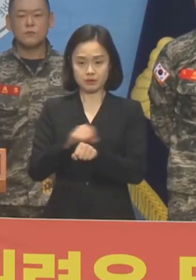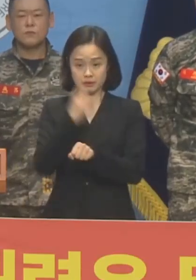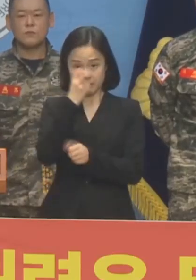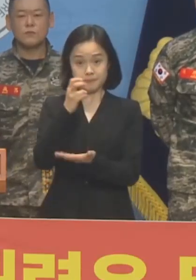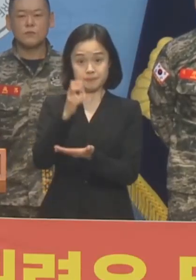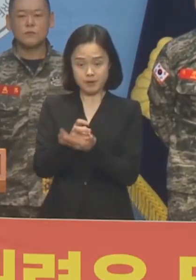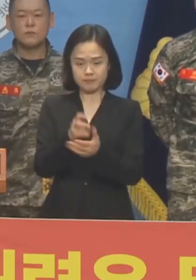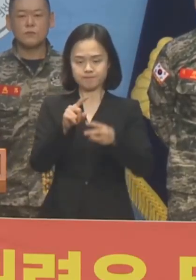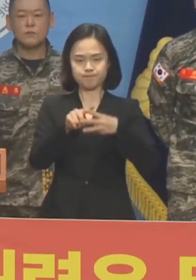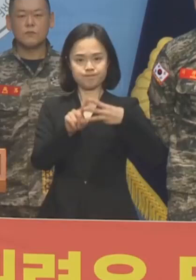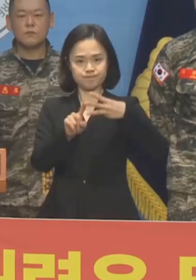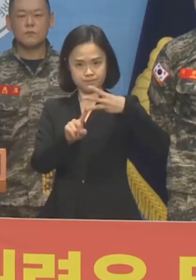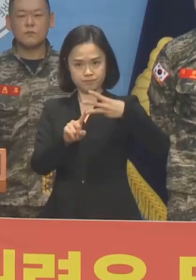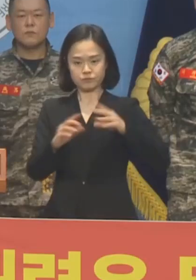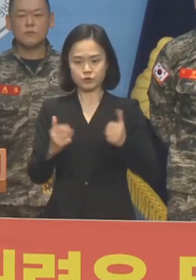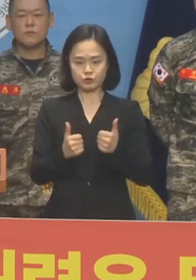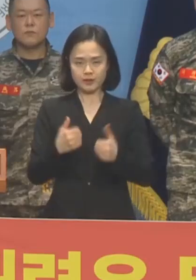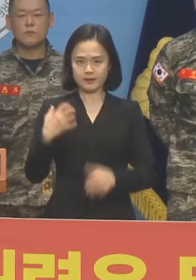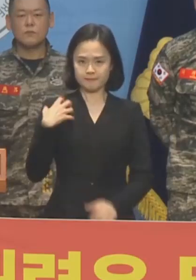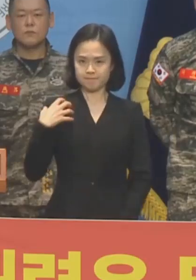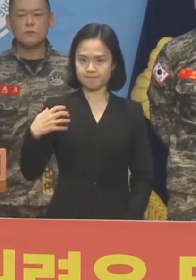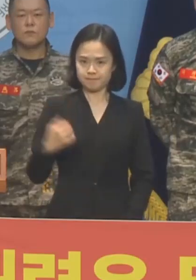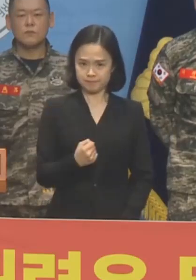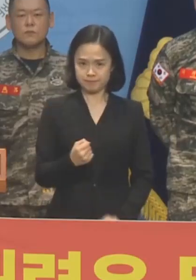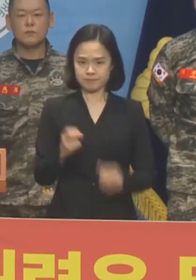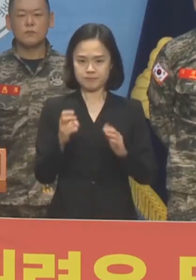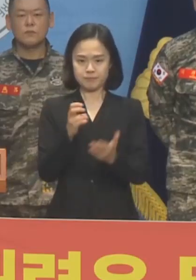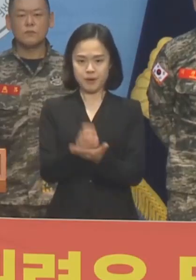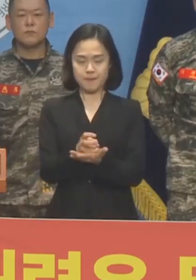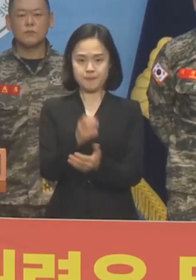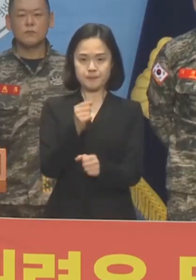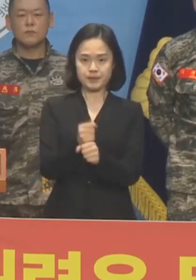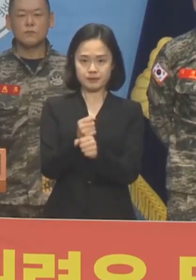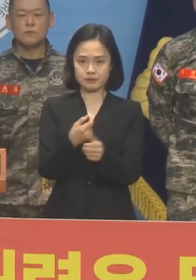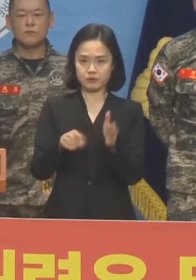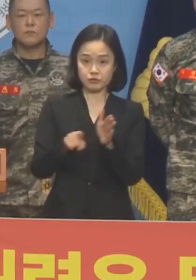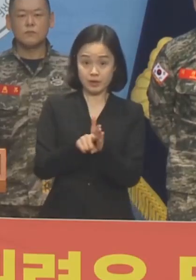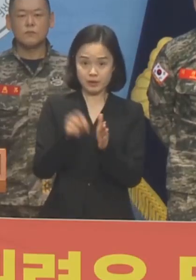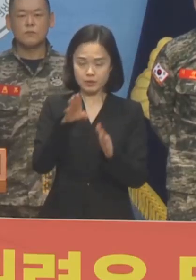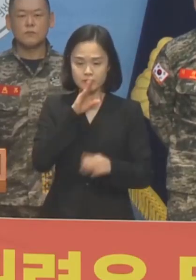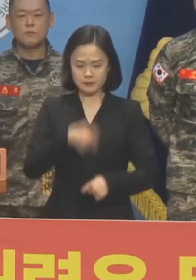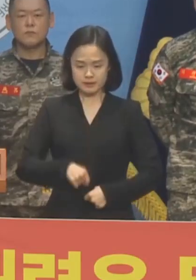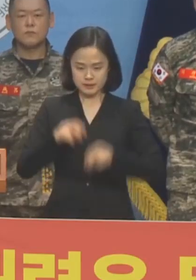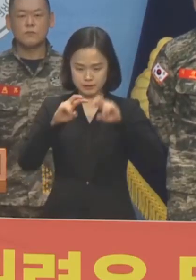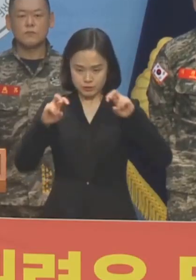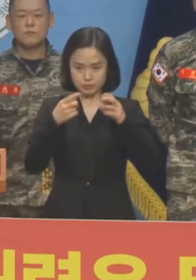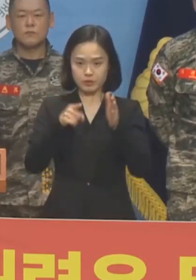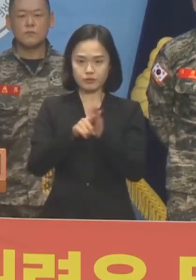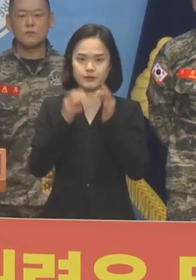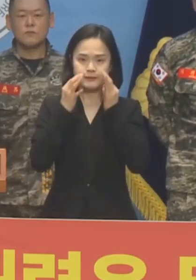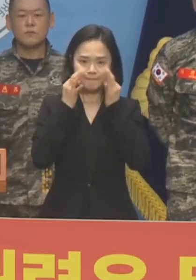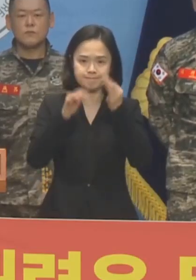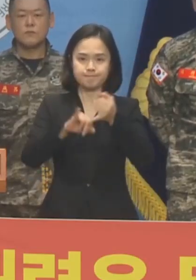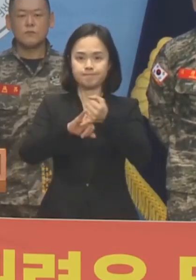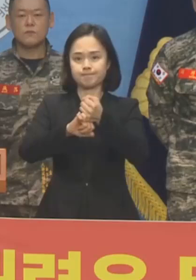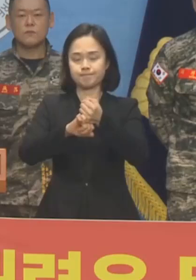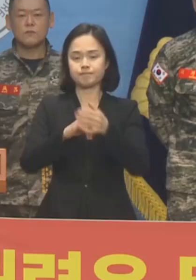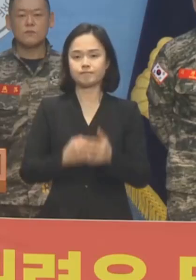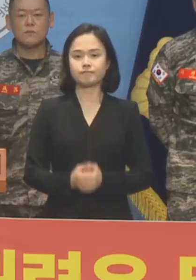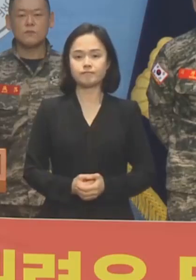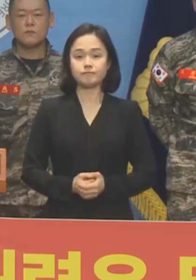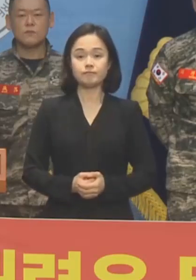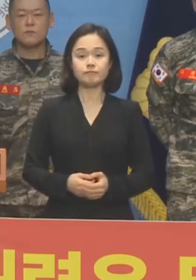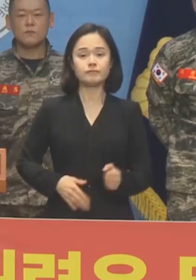다시 한번 입법화하고 진실을 규명하기 위해서 최선을 다하겠다는 말씀을 드립니다. 우리 해병